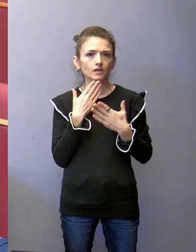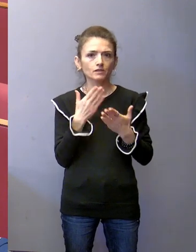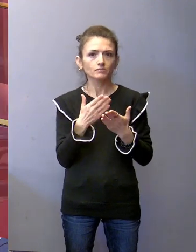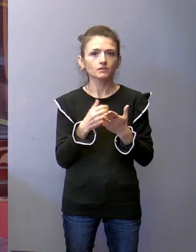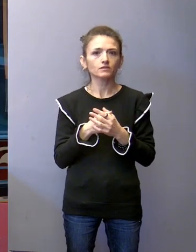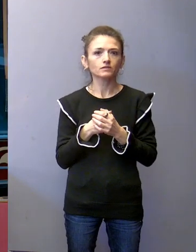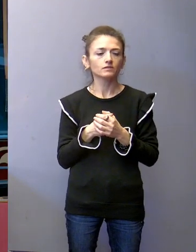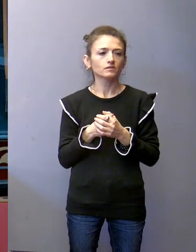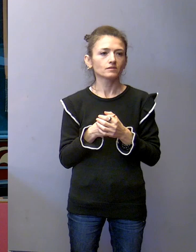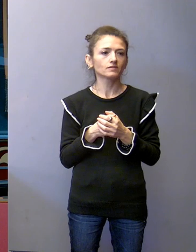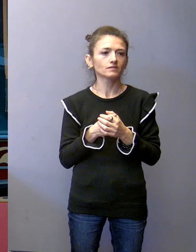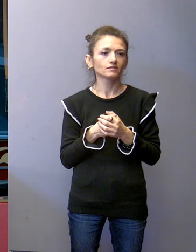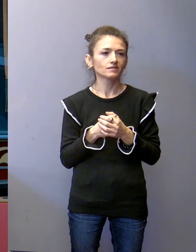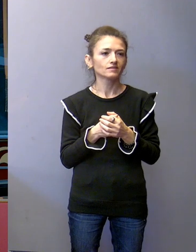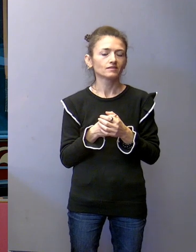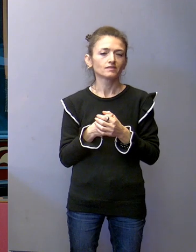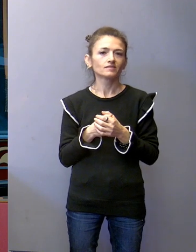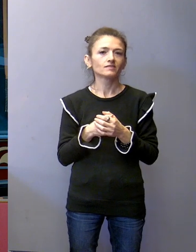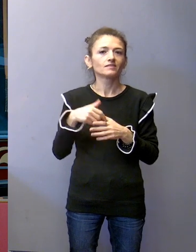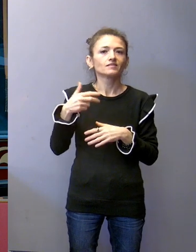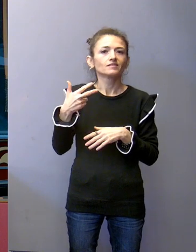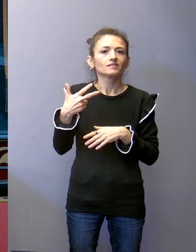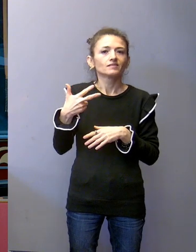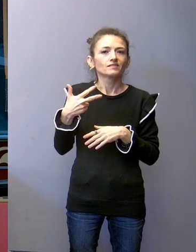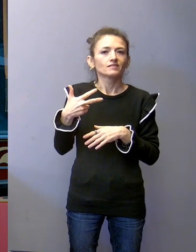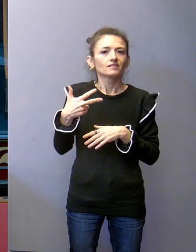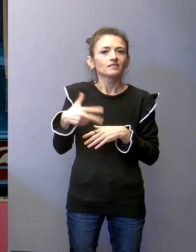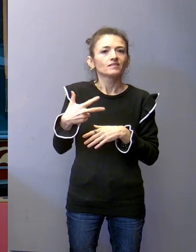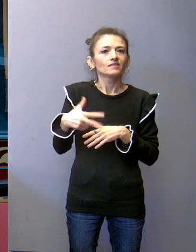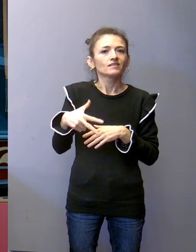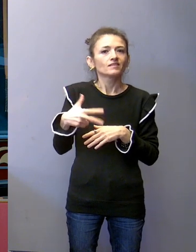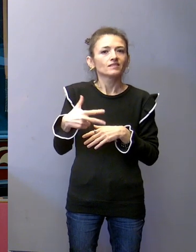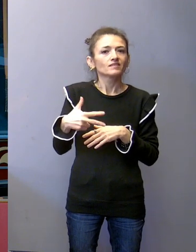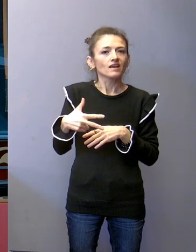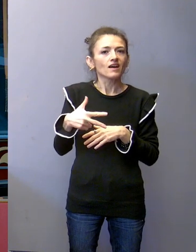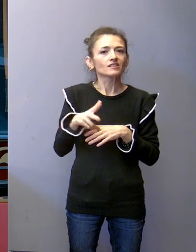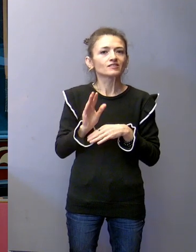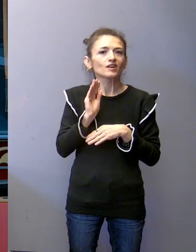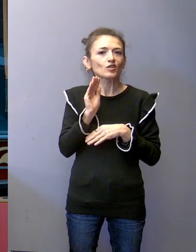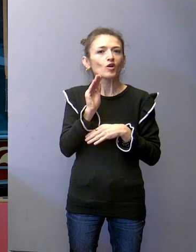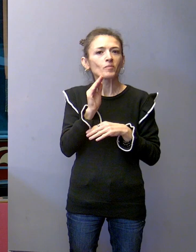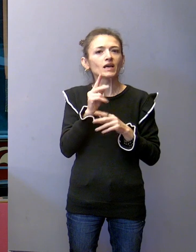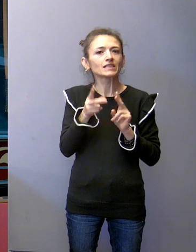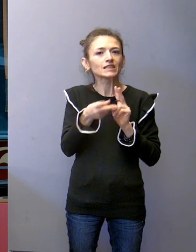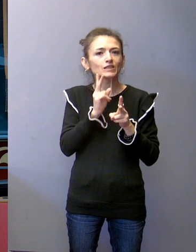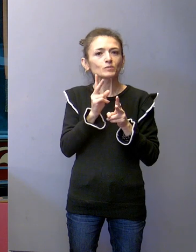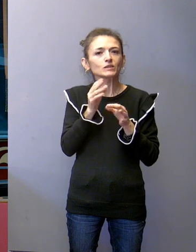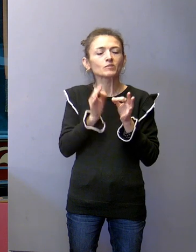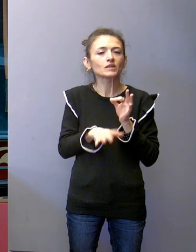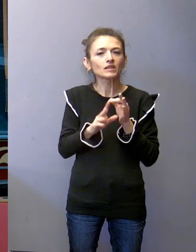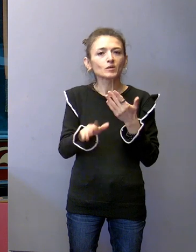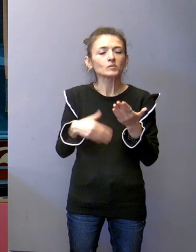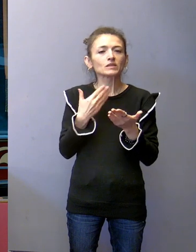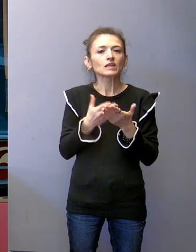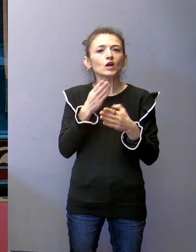passiamo adesso alla terza alla terza interrogazione risorse vendite quella presentata dalla